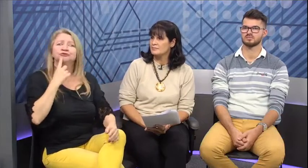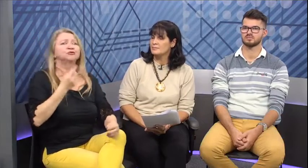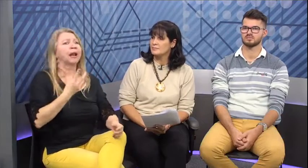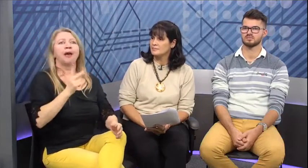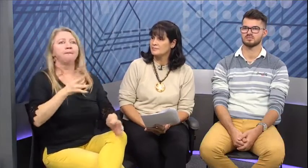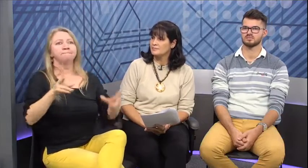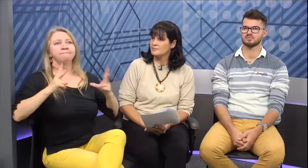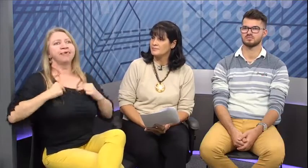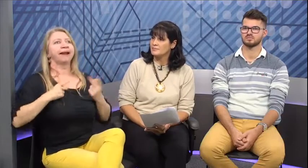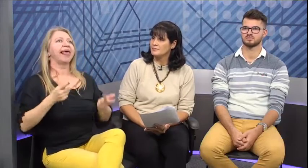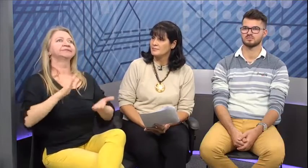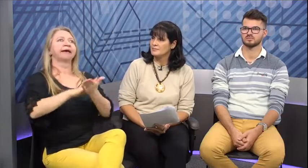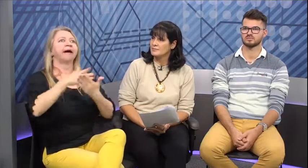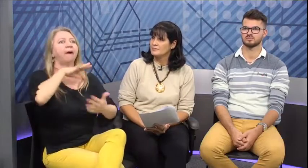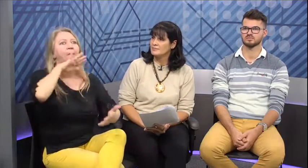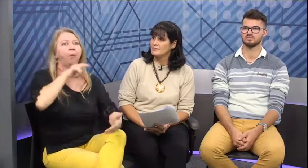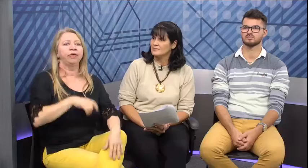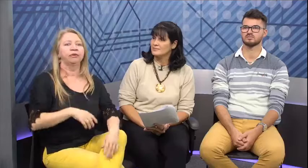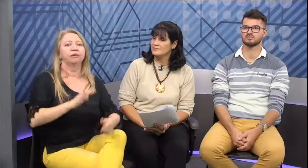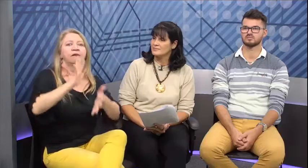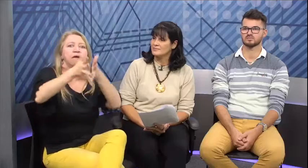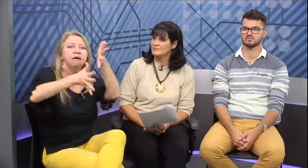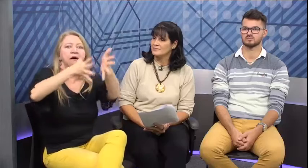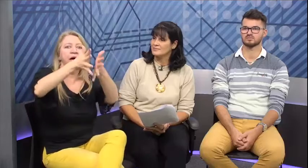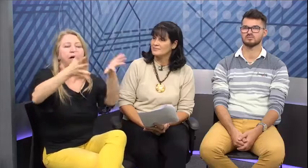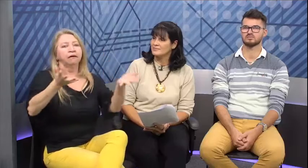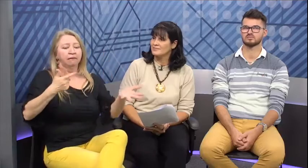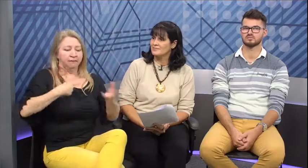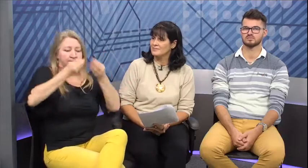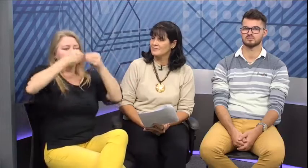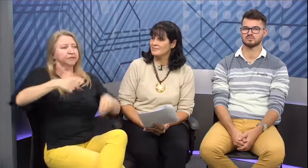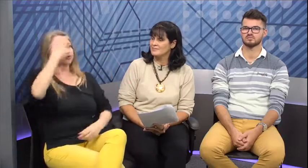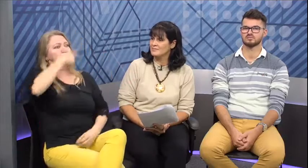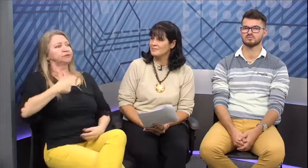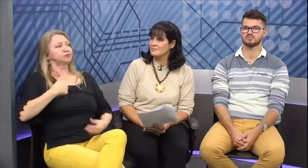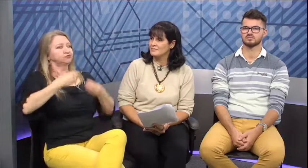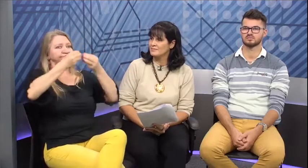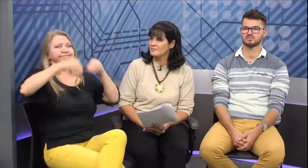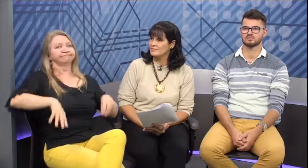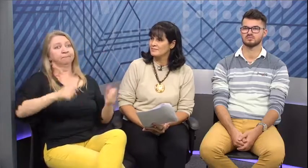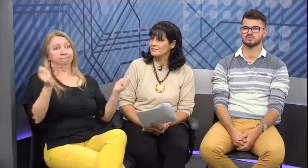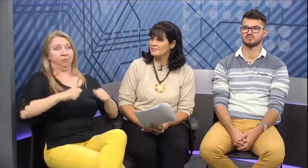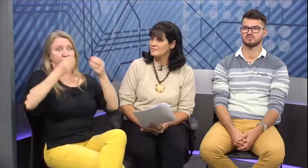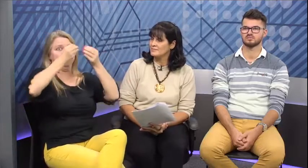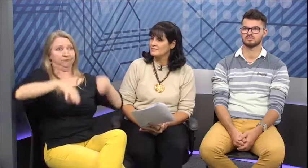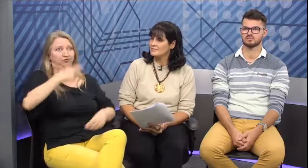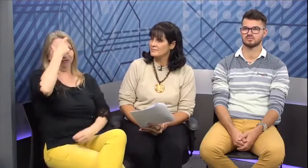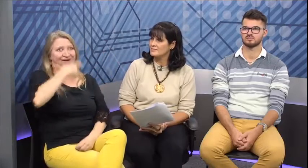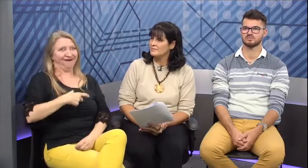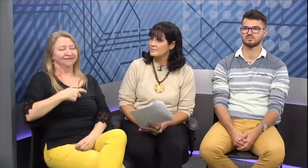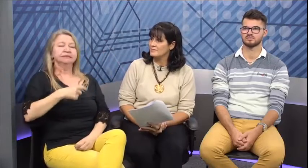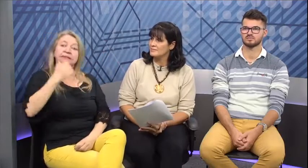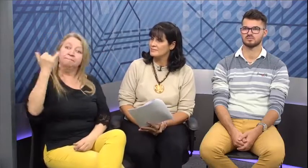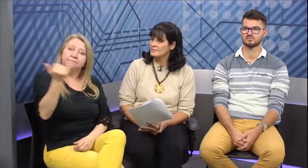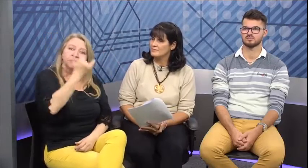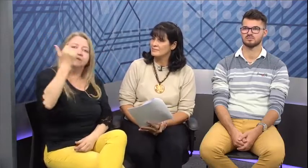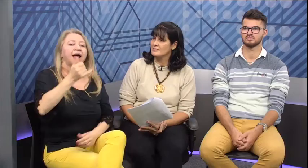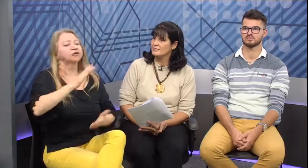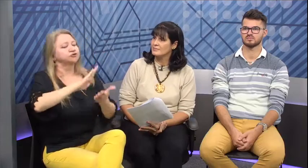respeitar o surdo, né? Porque senão o surdo ele não vai aprender nada, né? E vai ter um prejuízo bastante na vida acadêmica do aluno